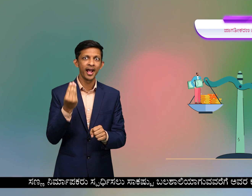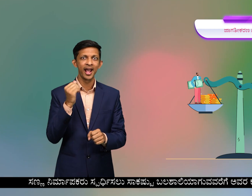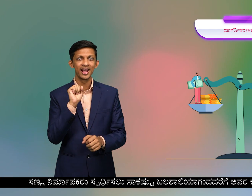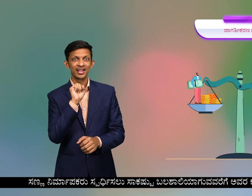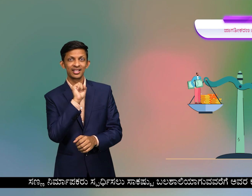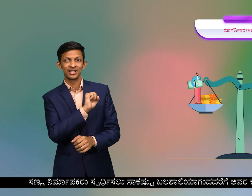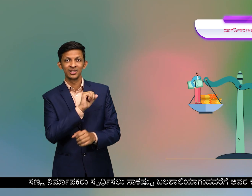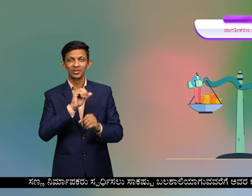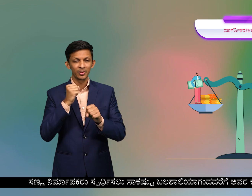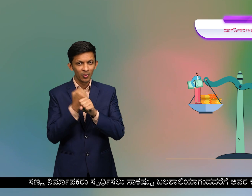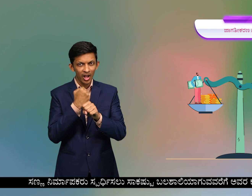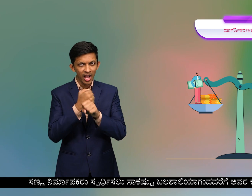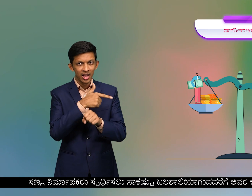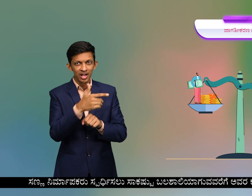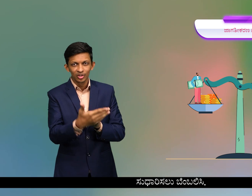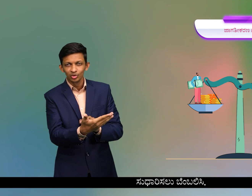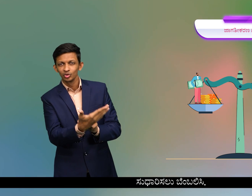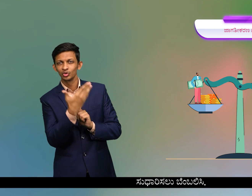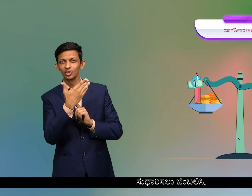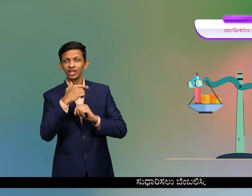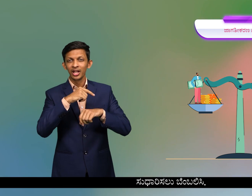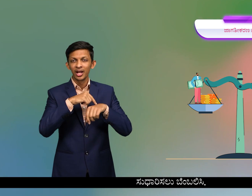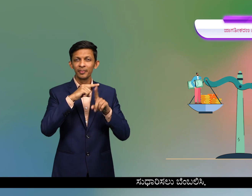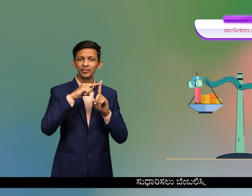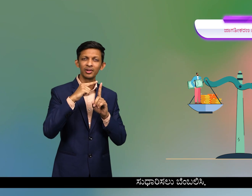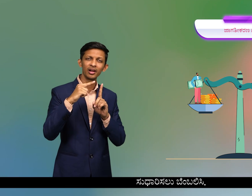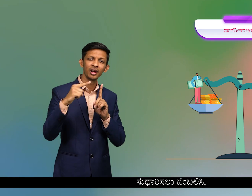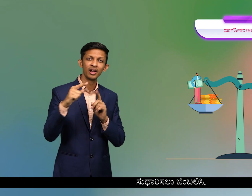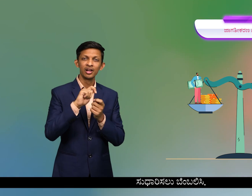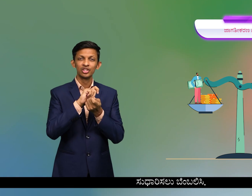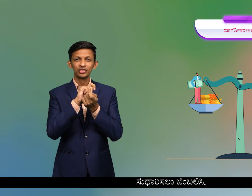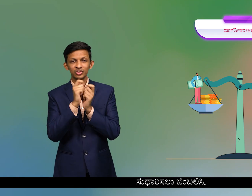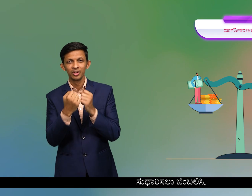ಬಲಶಾಲಿಯಾಗುವವರೆಗೆ ಅವರ ಕಾರ್ಯಕ್ಷಮತೆಯನ್ನು ಸುಧಾರಿಸಲು ಬೆಂಬಲಿಸಿ.